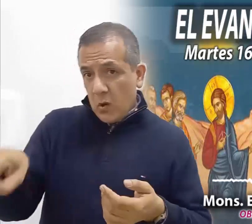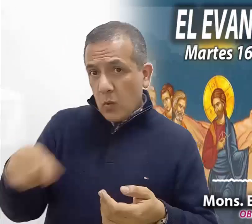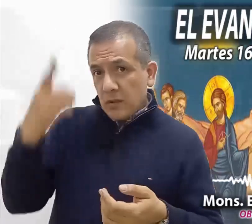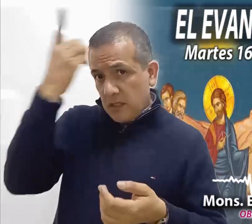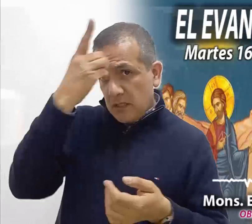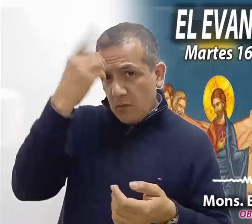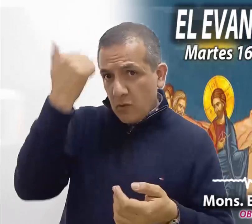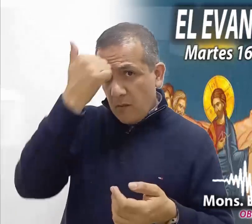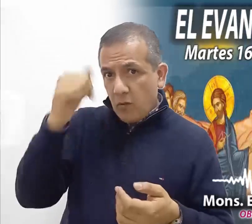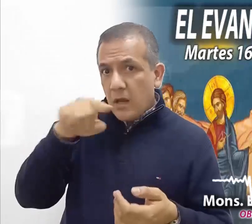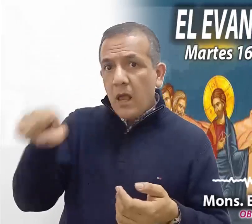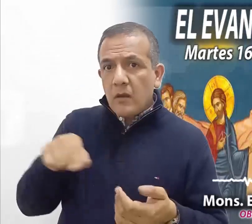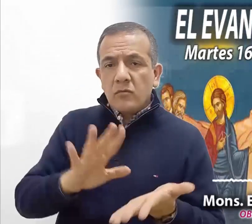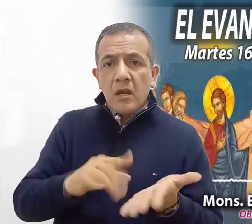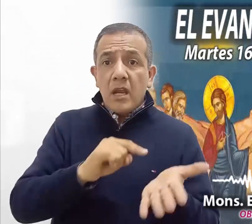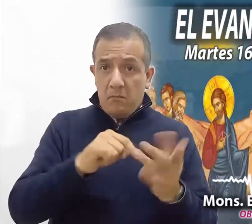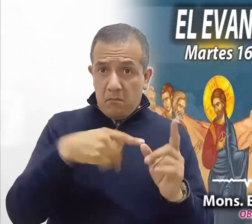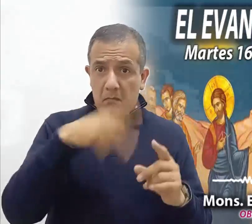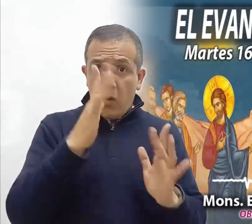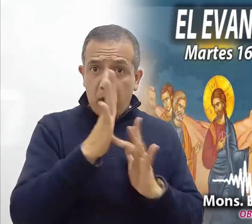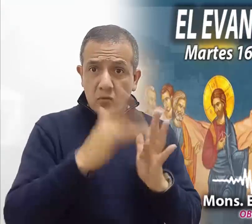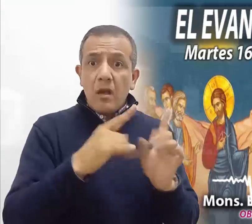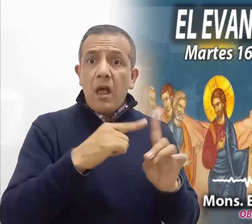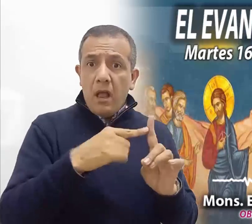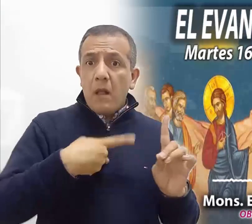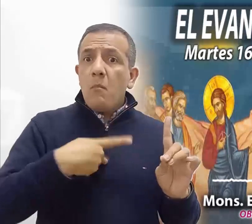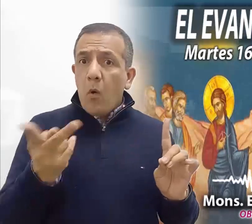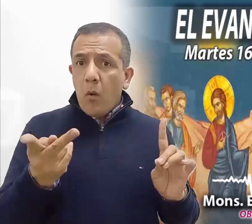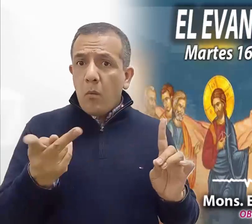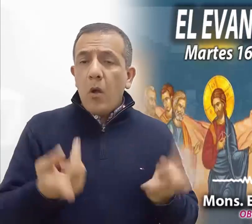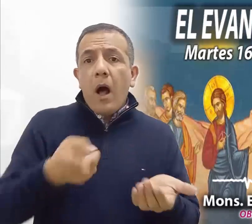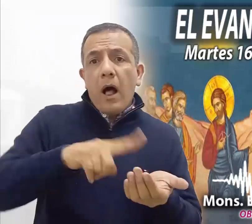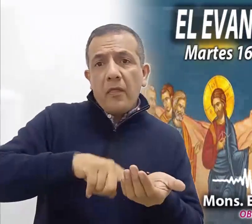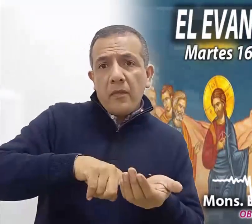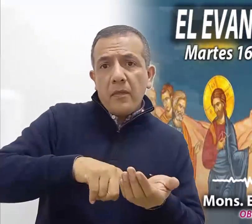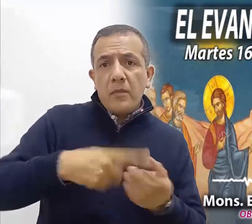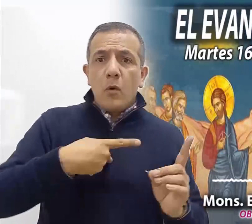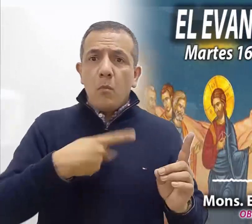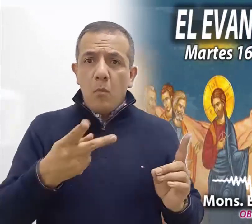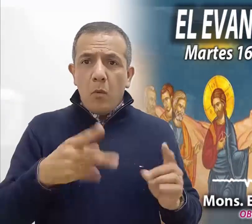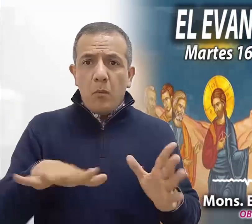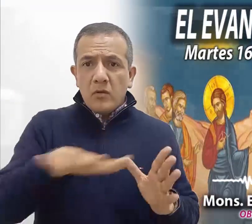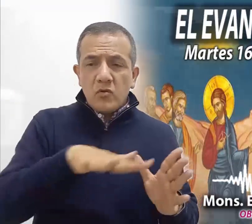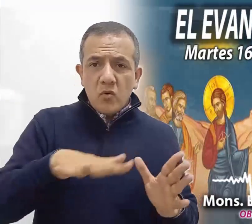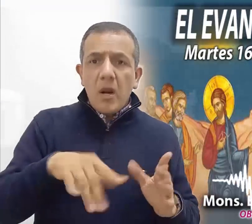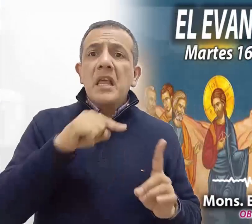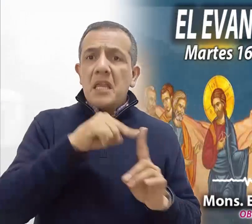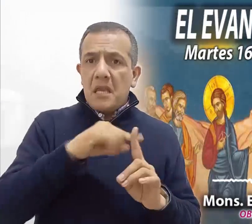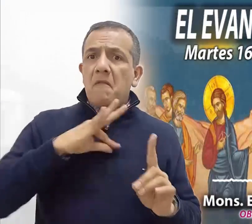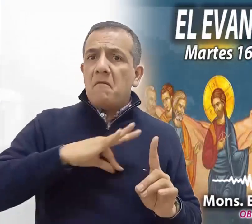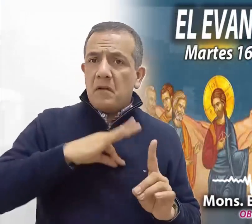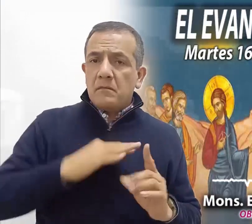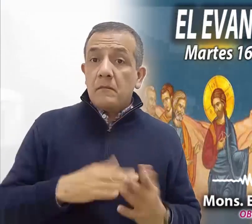discípulo. Vivió pobre, entre los pobres, y supo ser feliz. ¿Qué nos dice